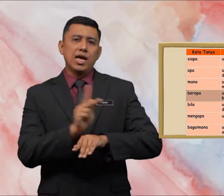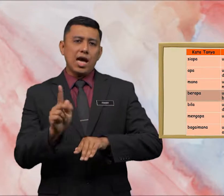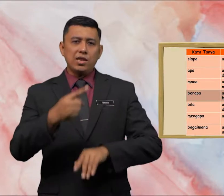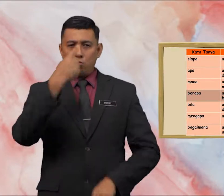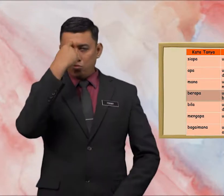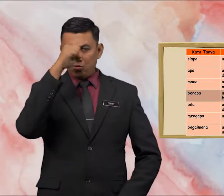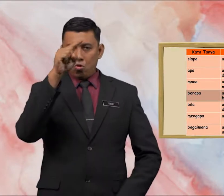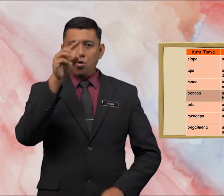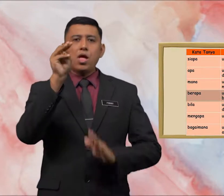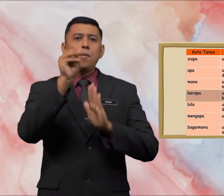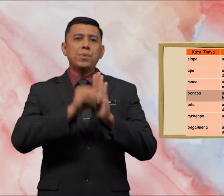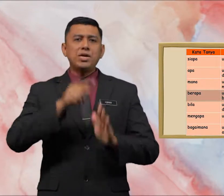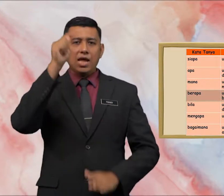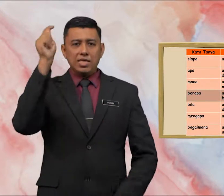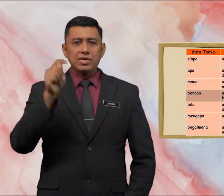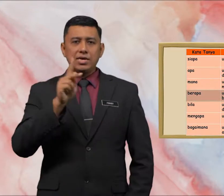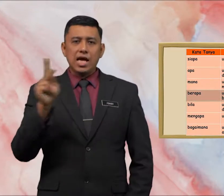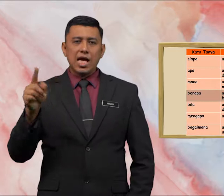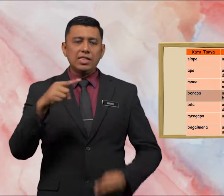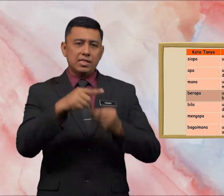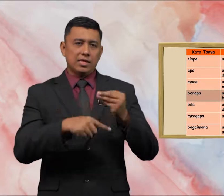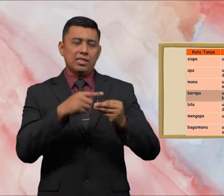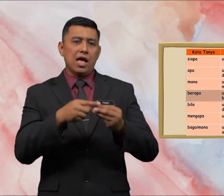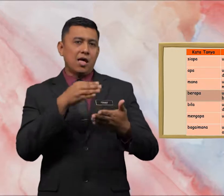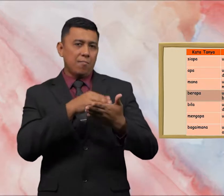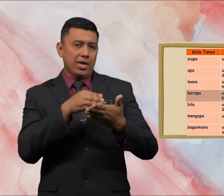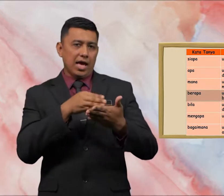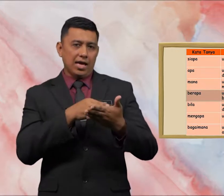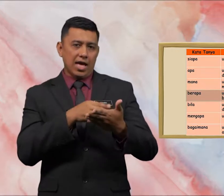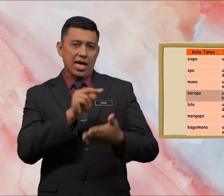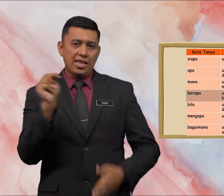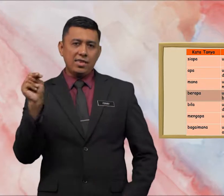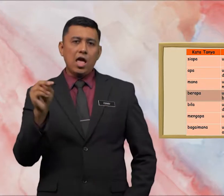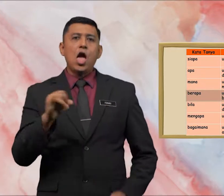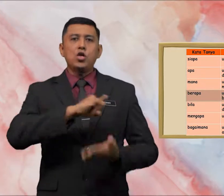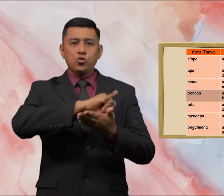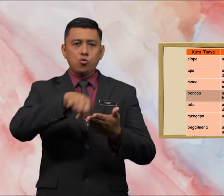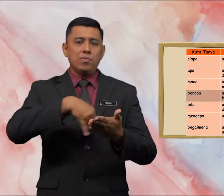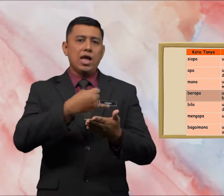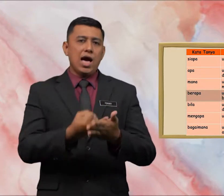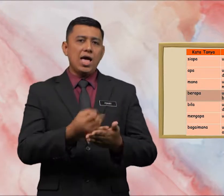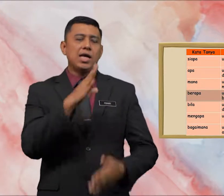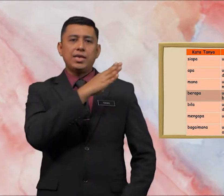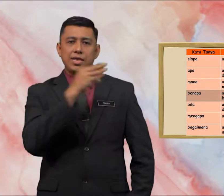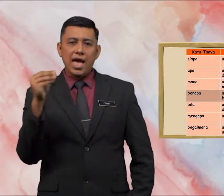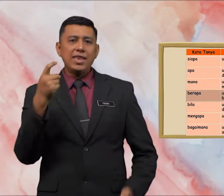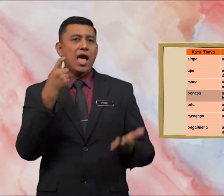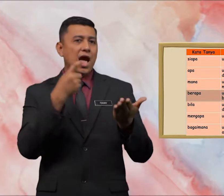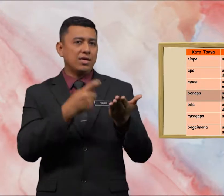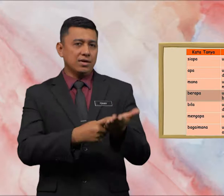digunakan untuk menanyakan tentang bilangan, jumlah dan harga.